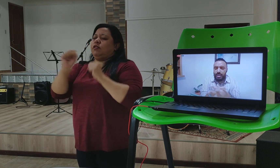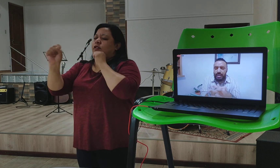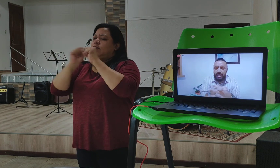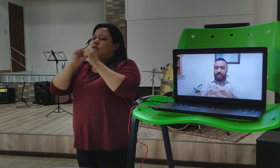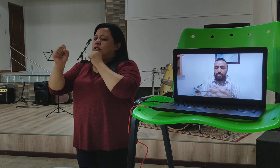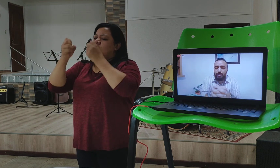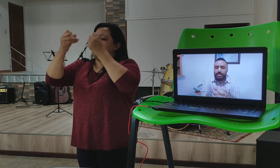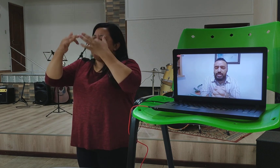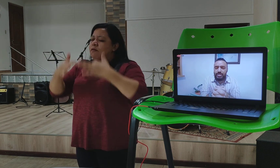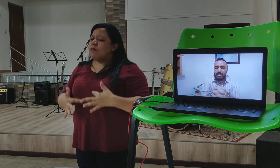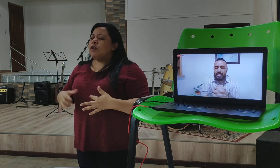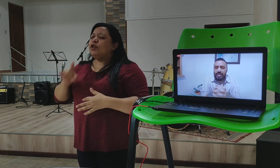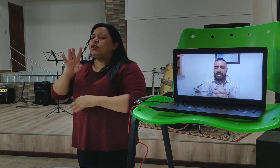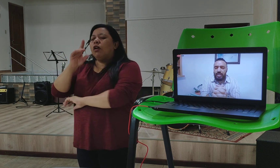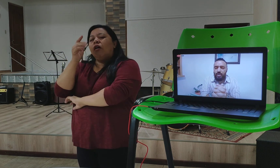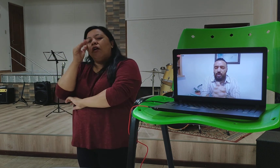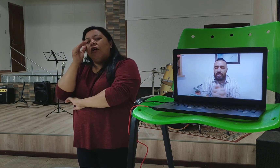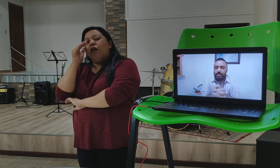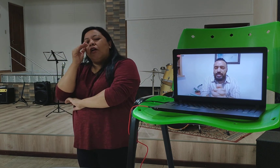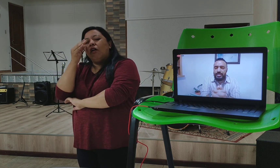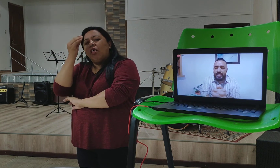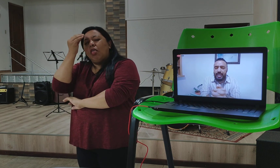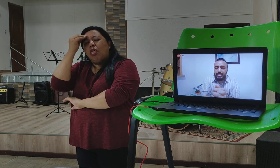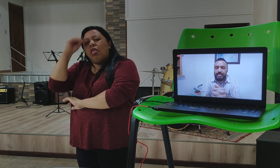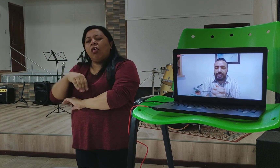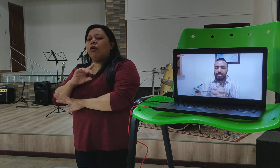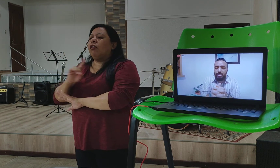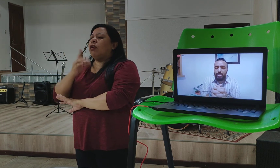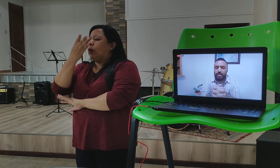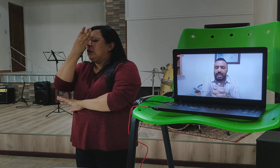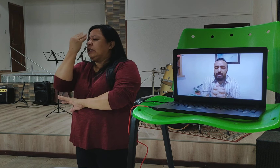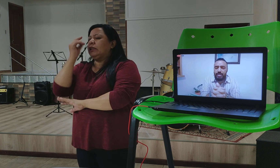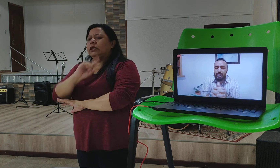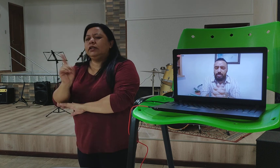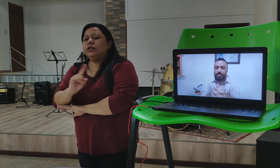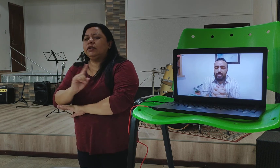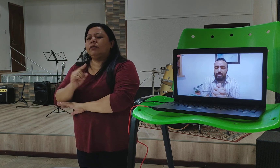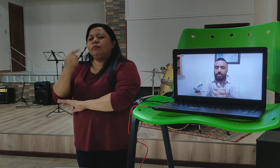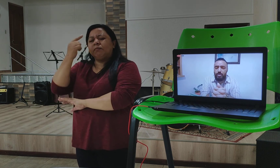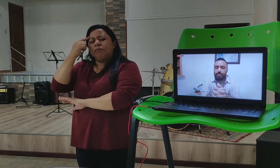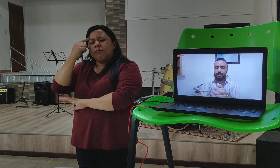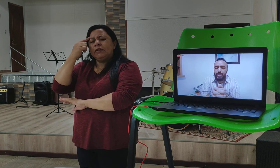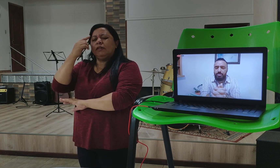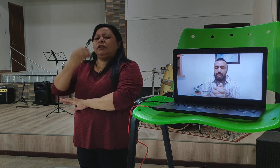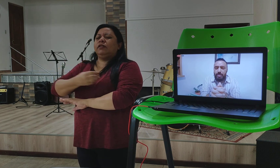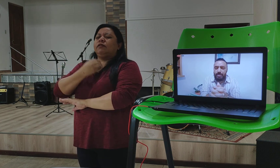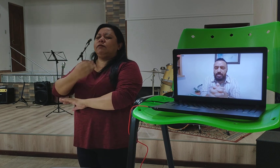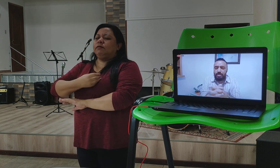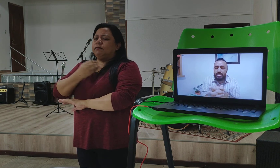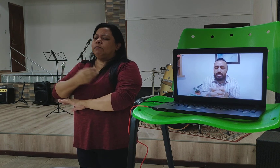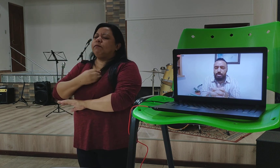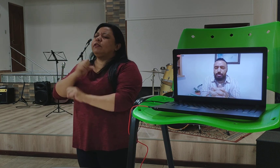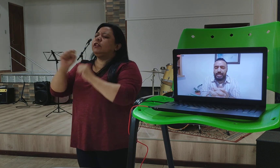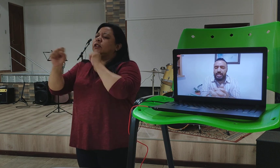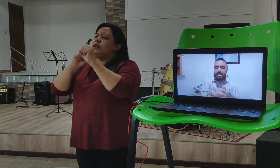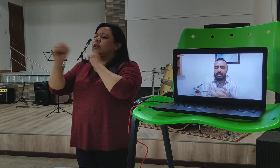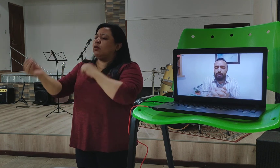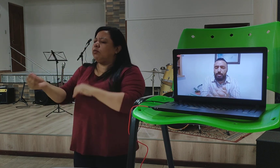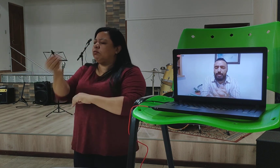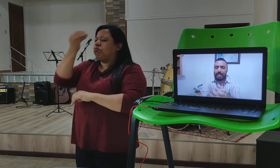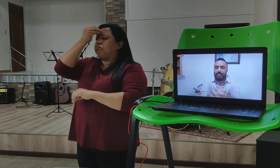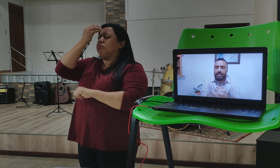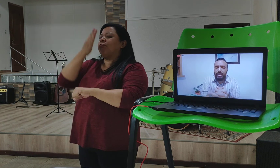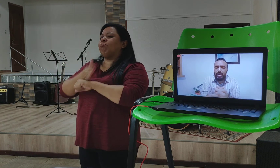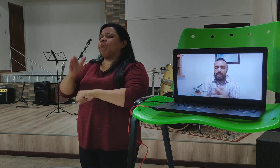Deus, ouvintes que olham e se esquecem daquilo que olharam, daquilo que viram ou ouviram, mas que nós sejamos praticantes